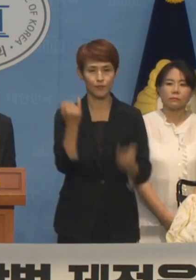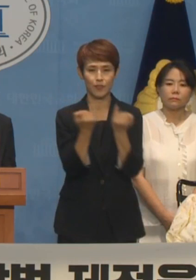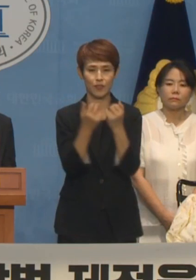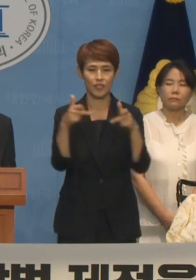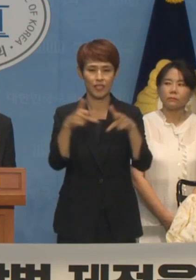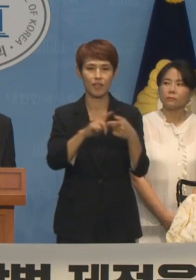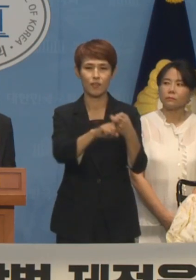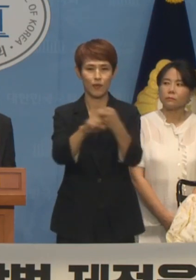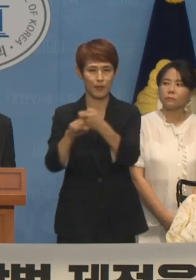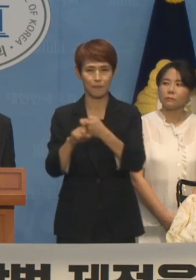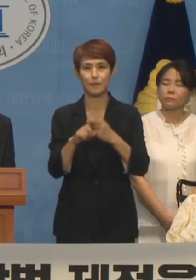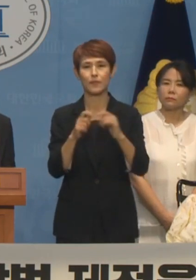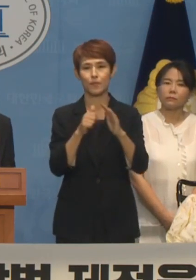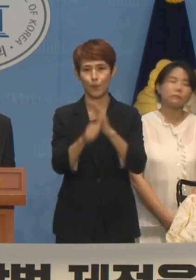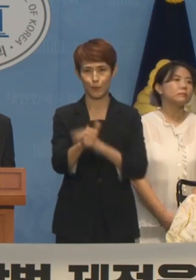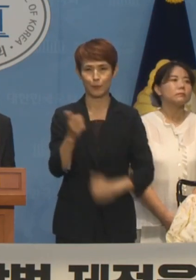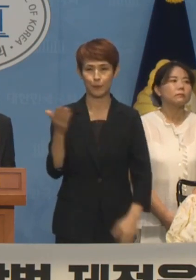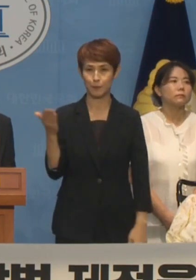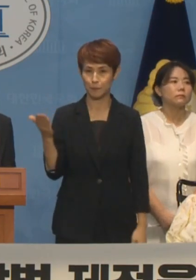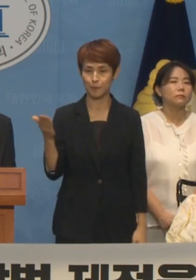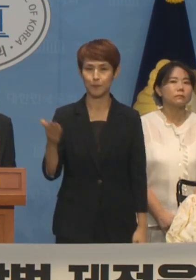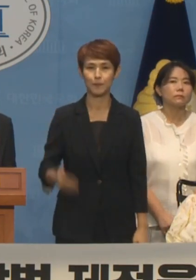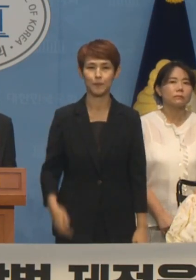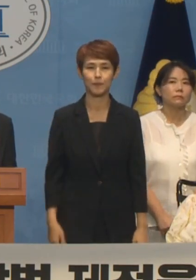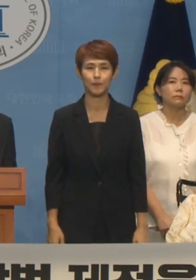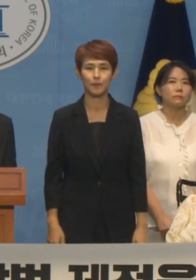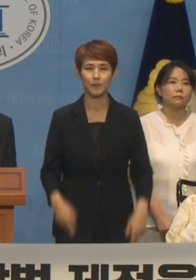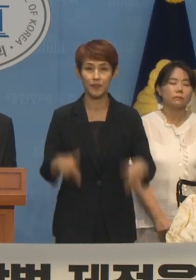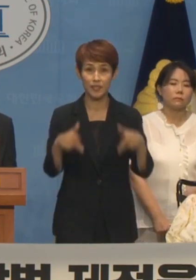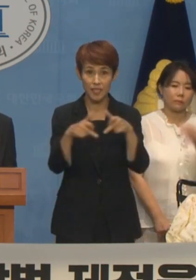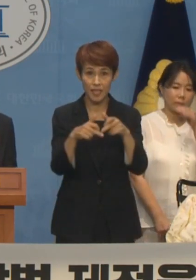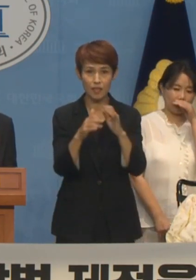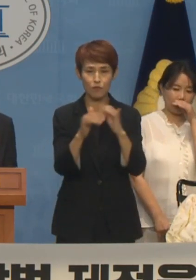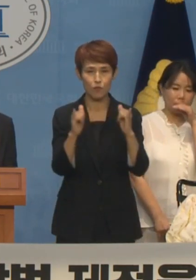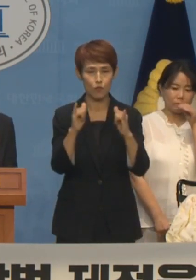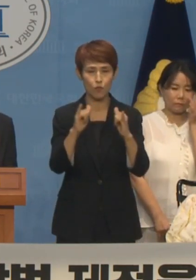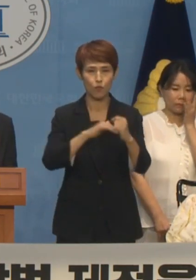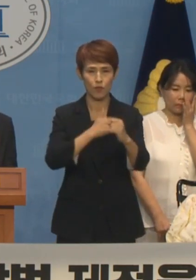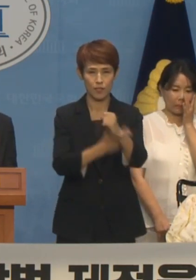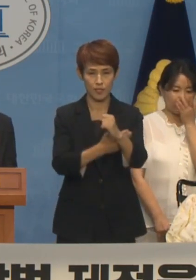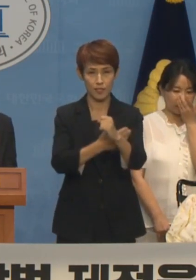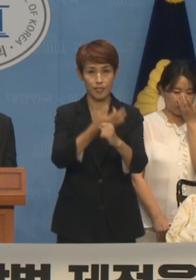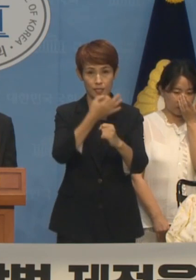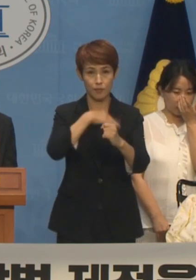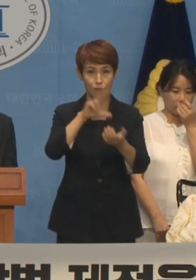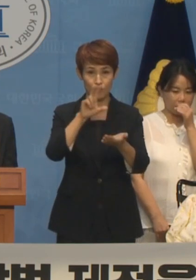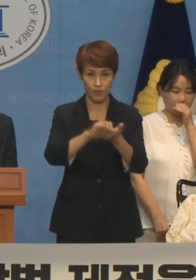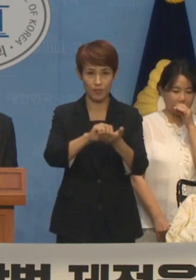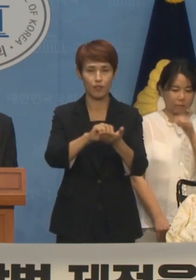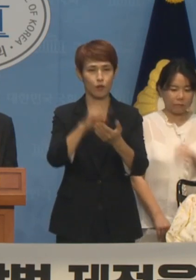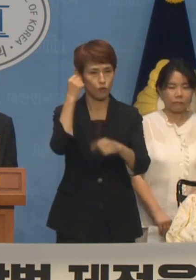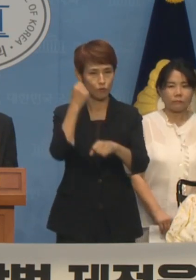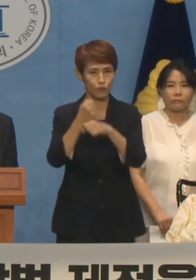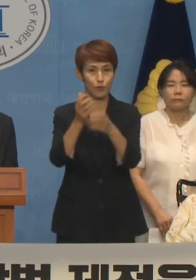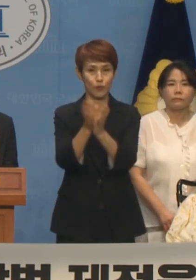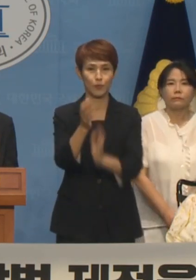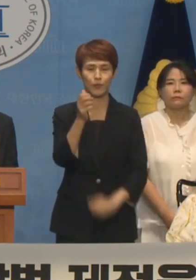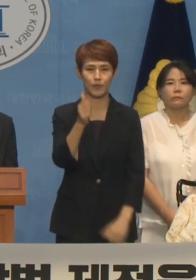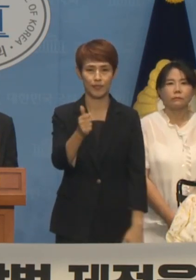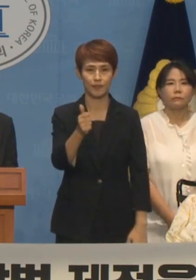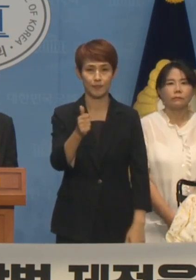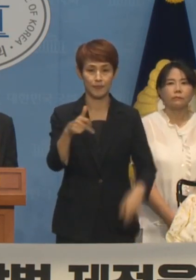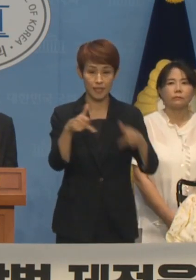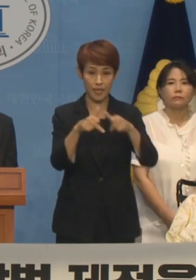한국여성장애인연합 문혜준 상임대표님 오셨습니다. 장애우 권익문제연구소 김치훈 소장님 오셨습니다.